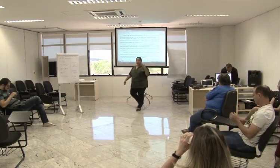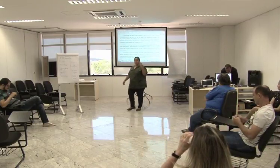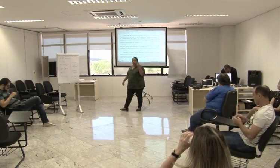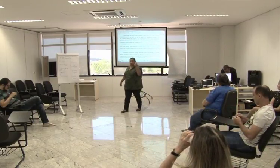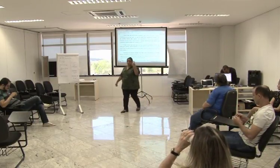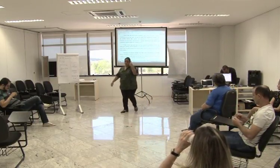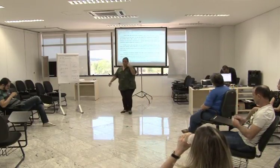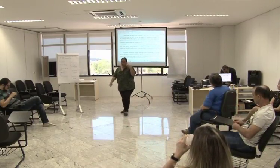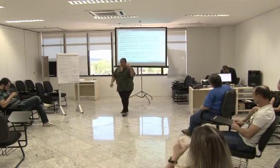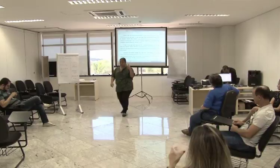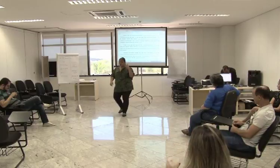isso.